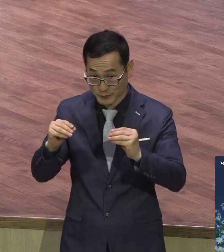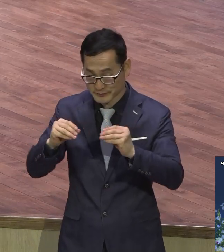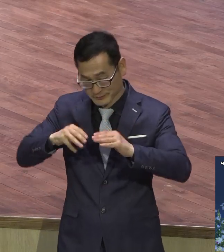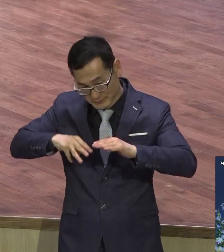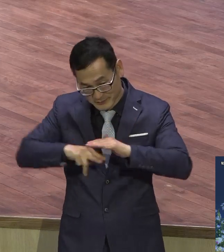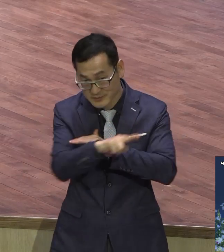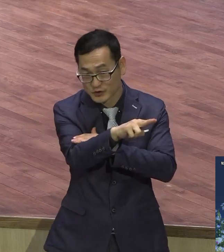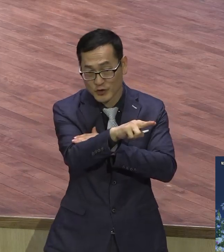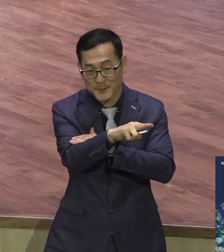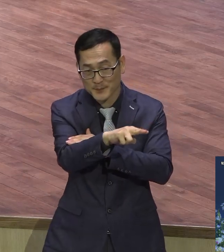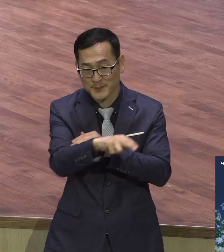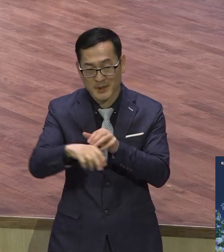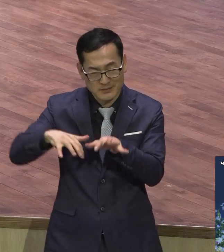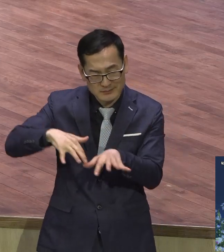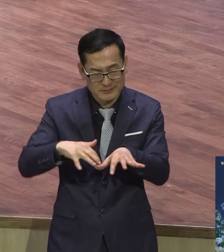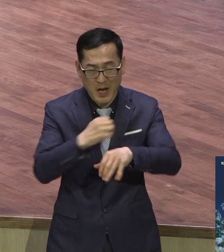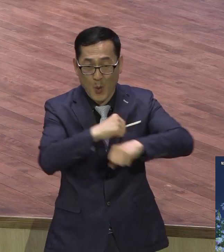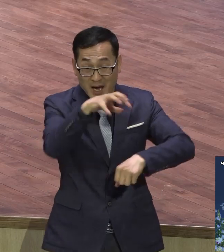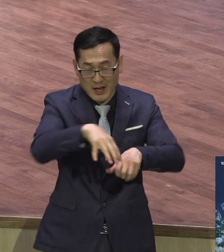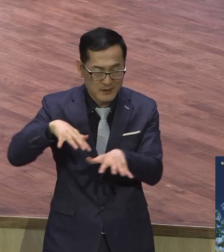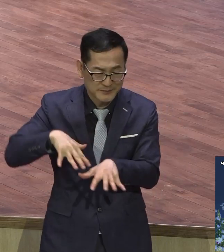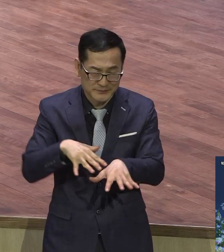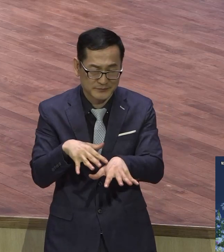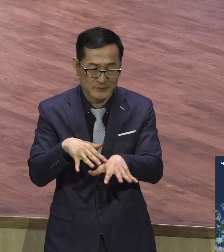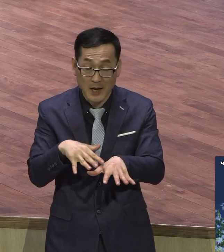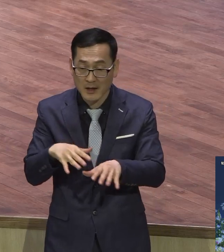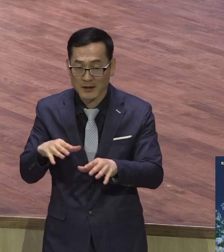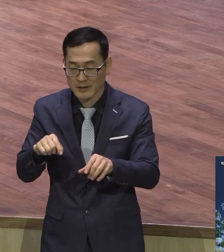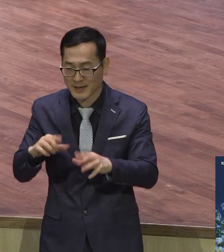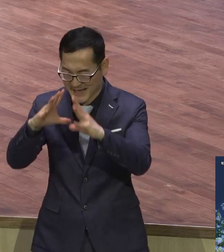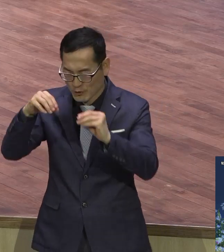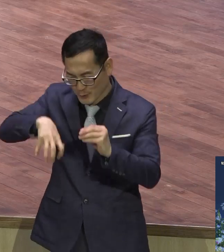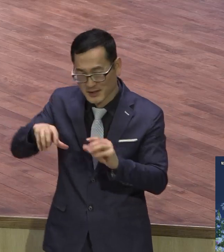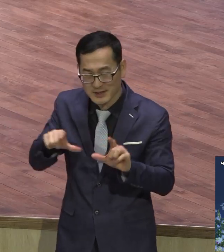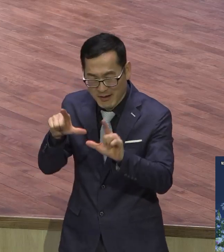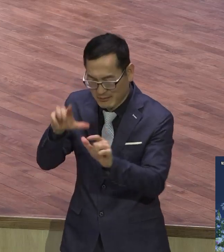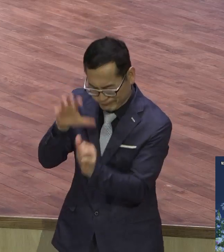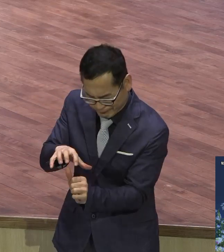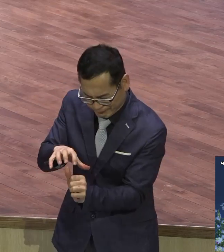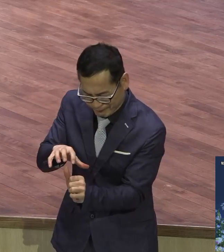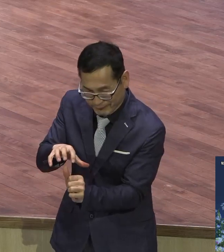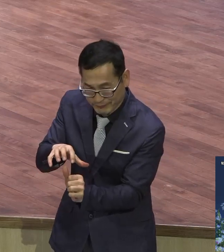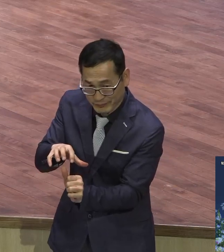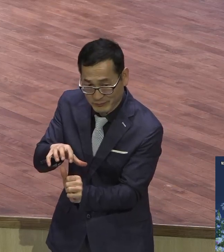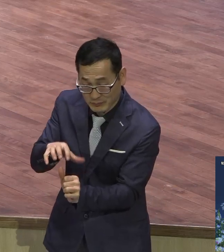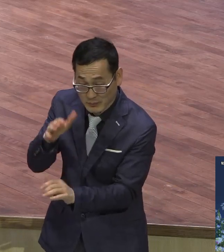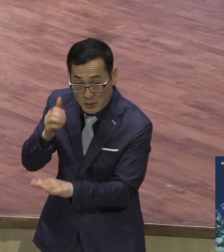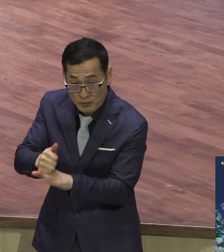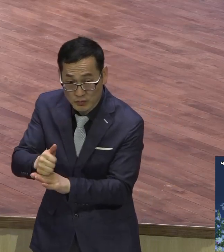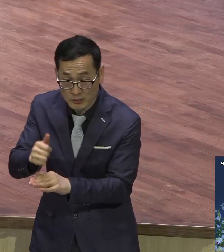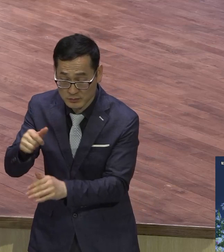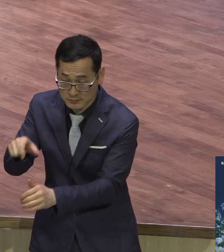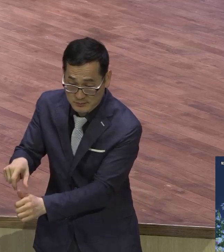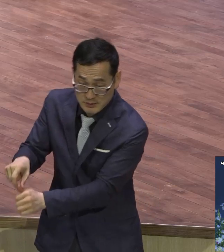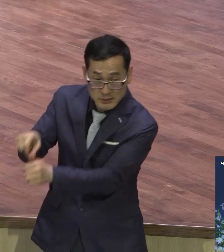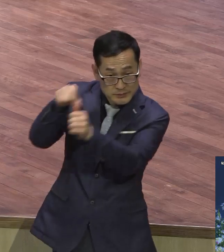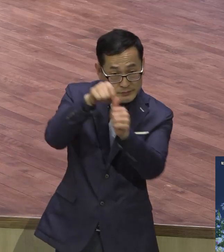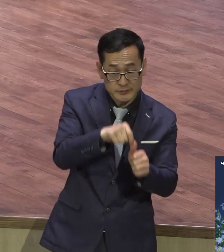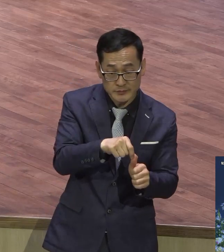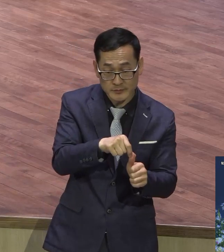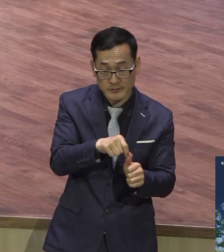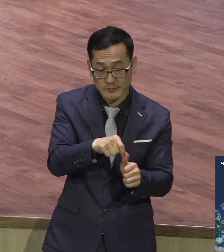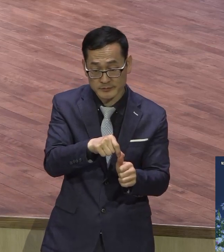백성들도 제사장 나라로 써야 되기 때문에 끄집어내죠. 그리고 하나님의